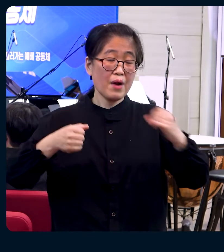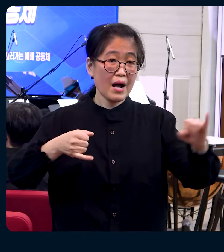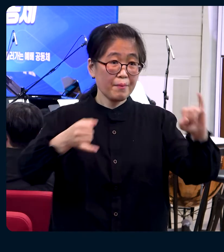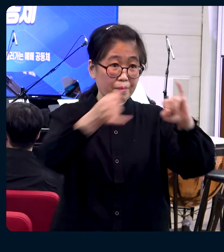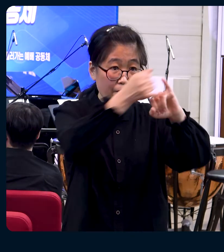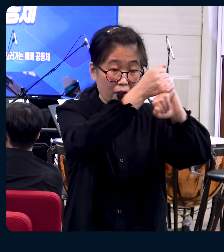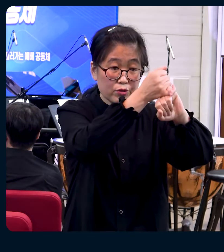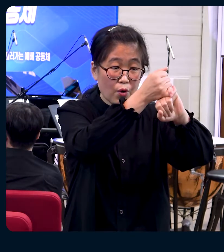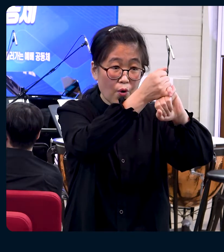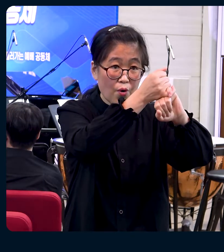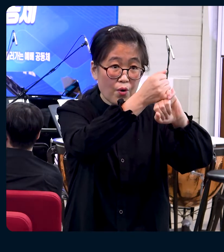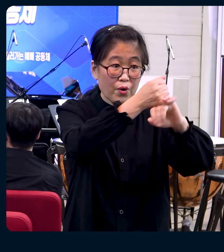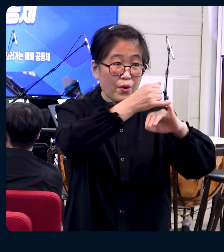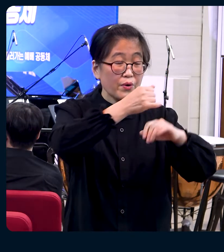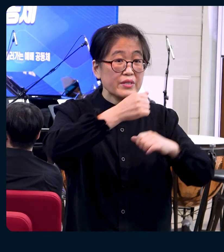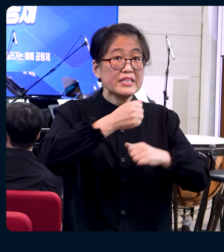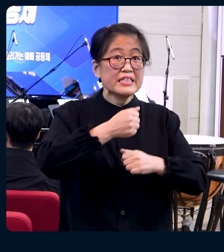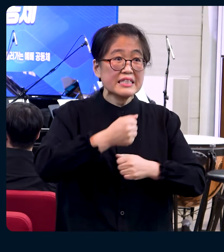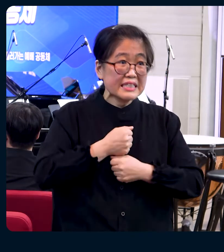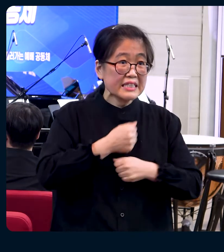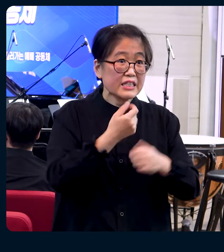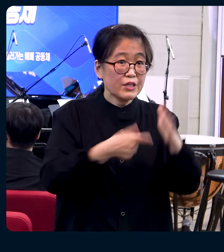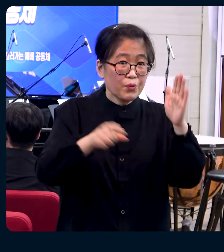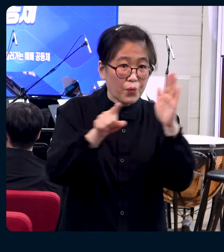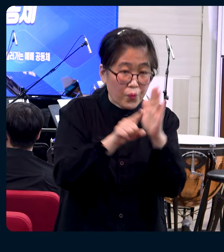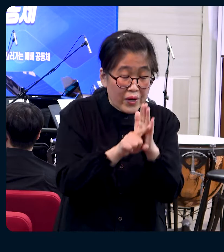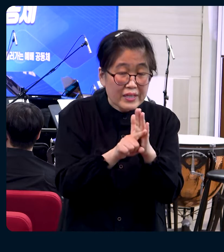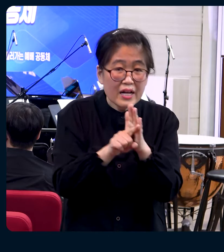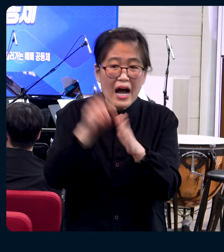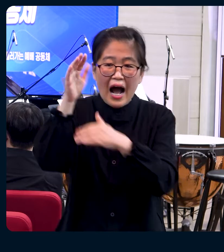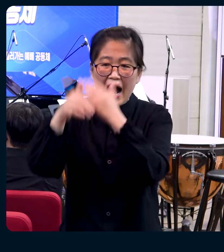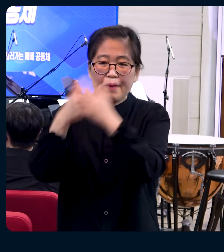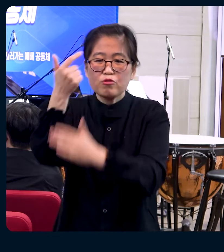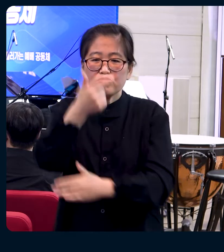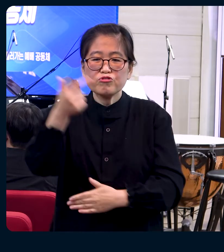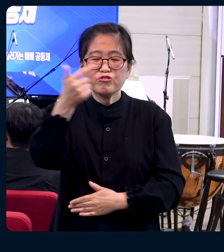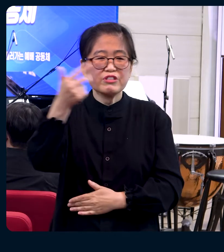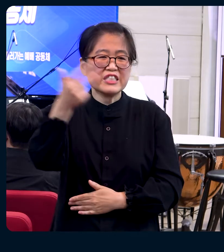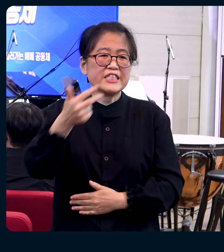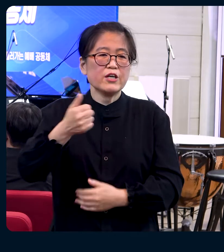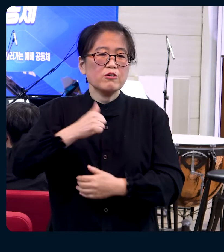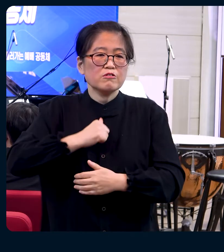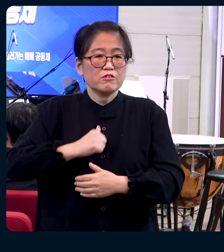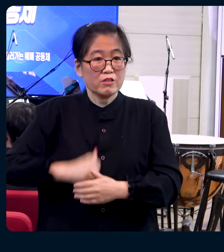이 아브라함이 주신 약속을 지키시기 위해 700년을 참고 기다리시다가